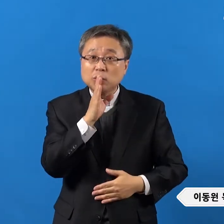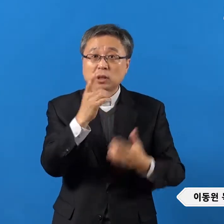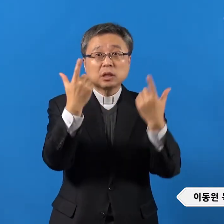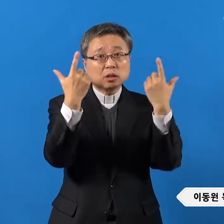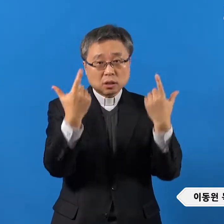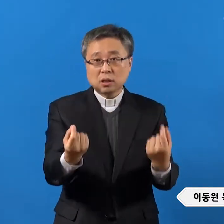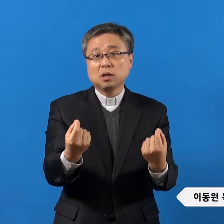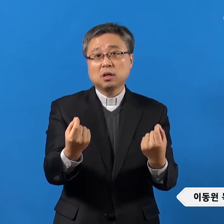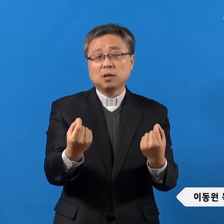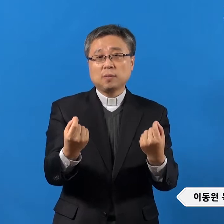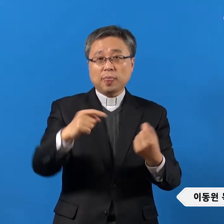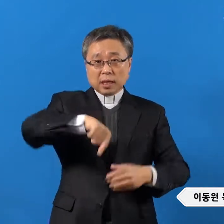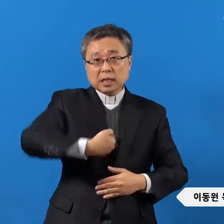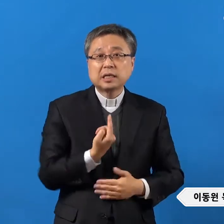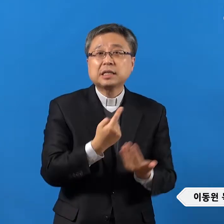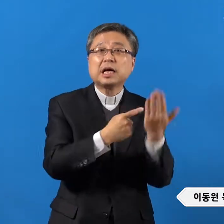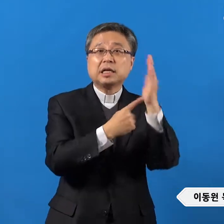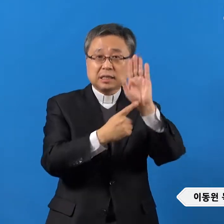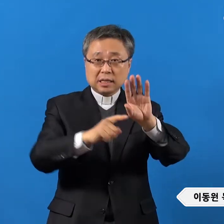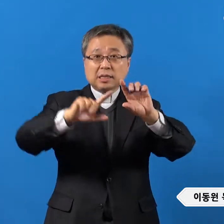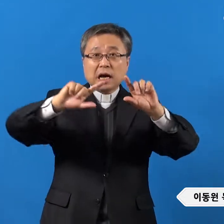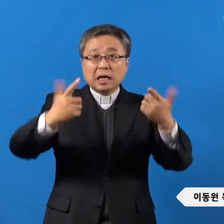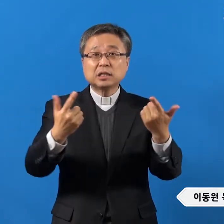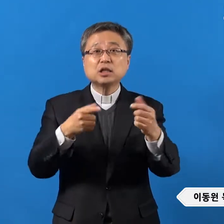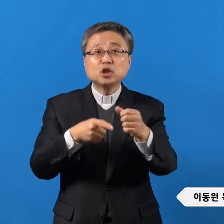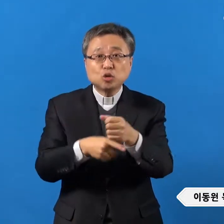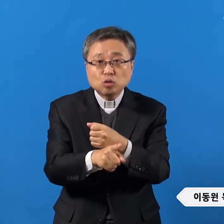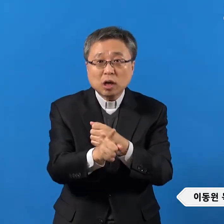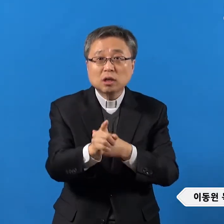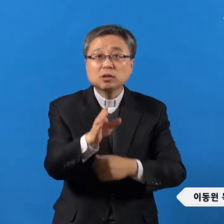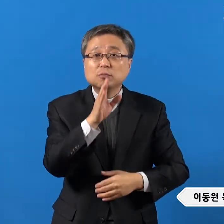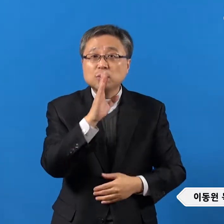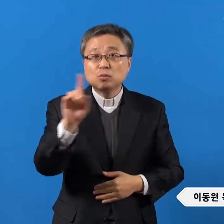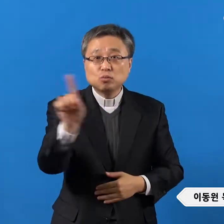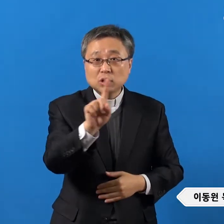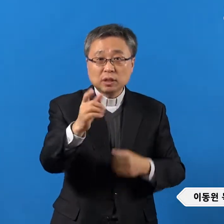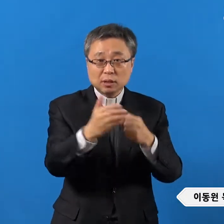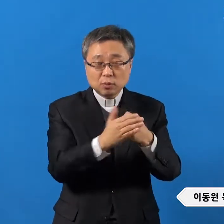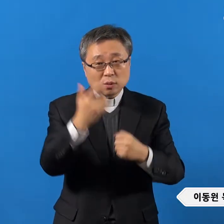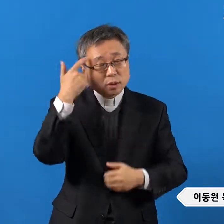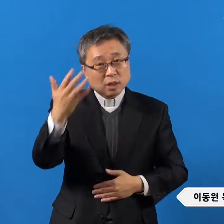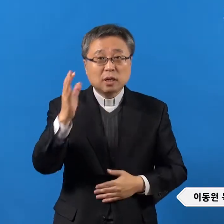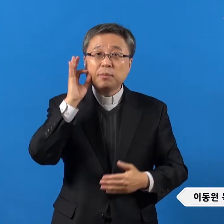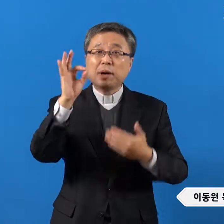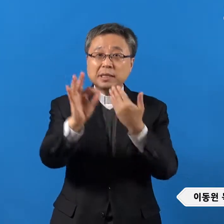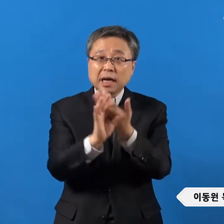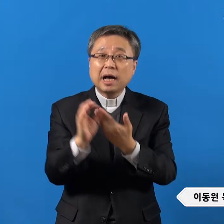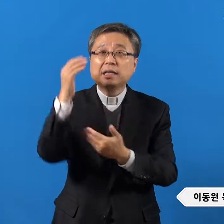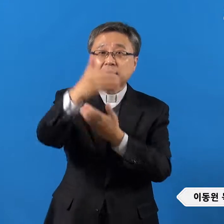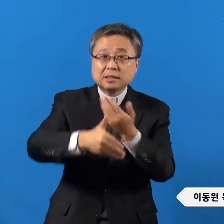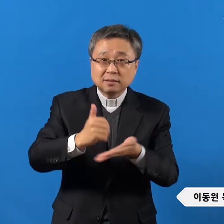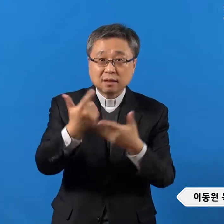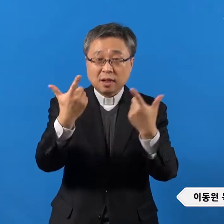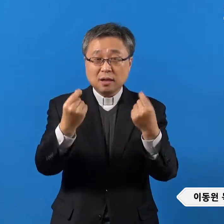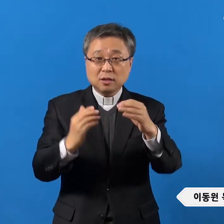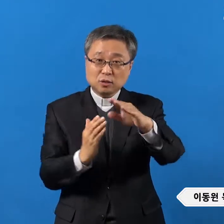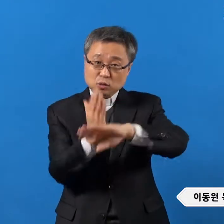그렇게 자신을 나타내시지 않은 이유가 도대체 무엇입니까? 만약 하나님이 이런 초자연적